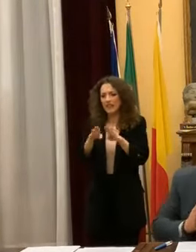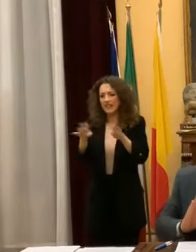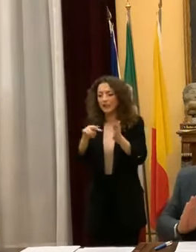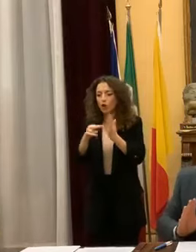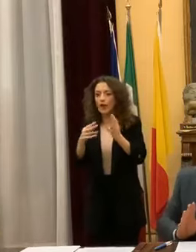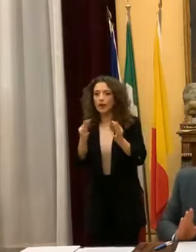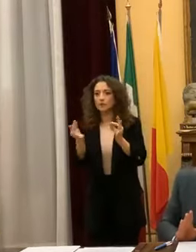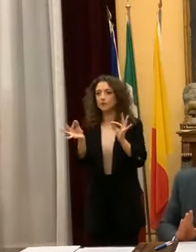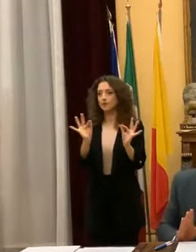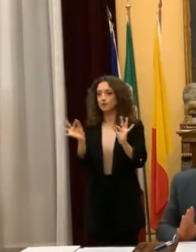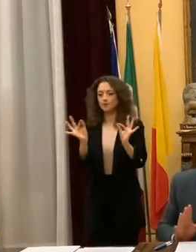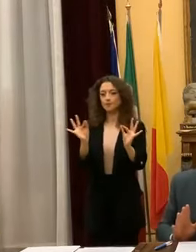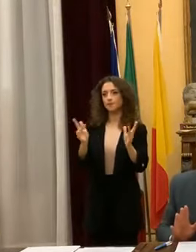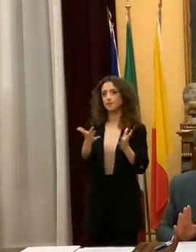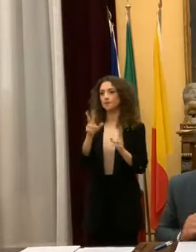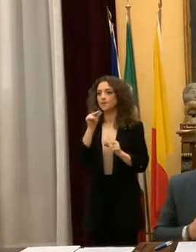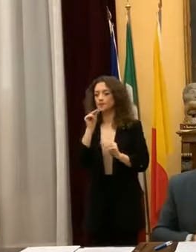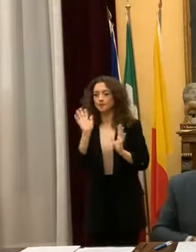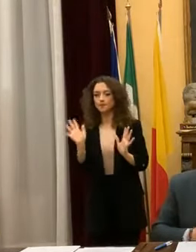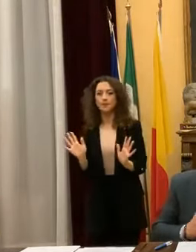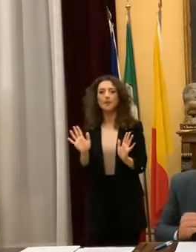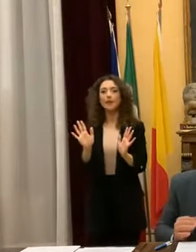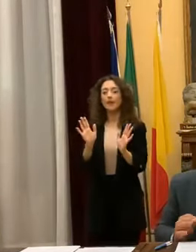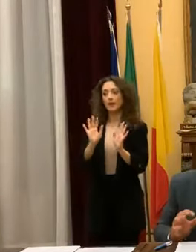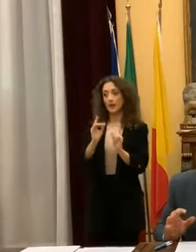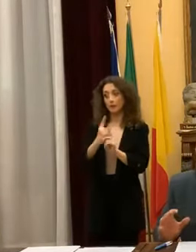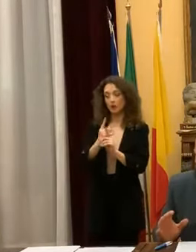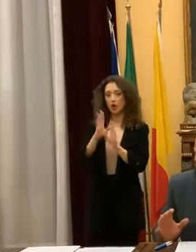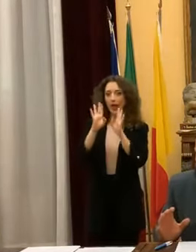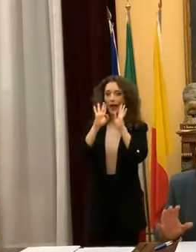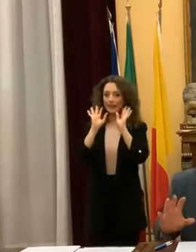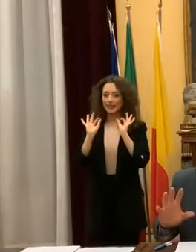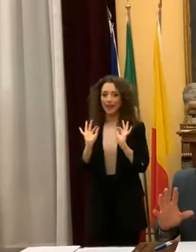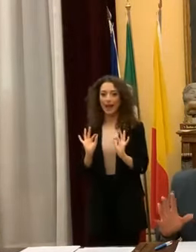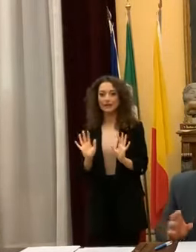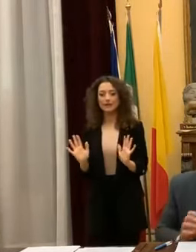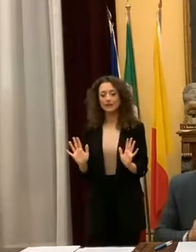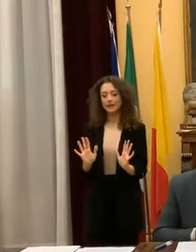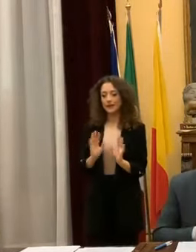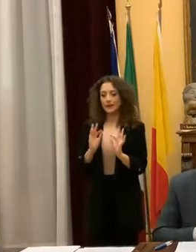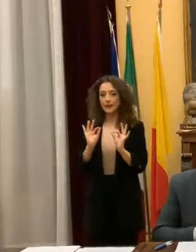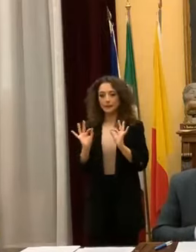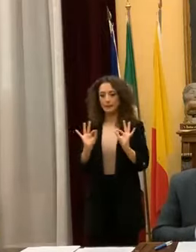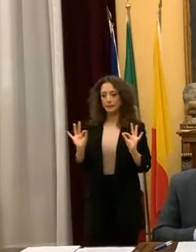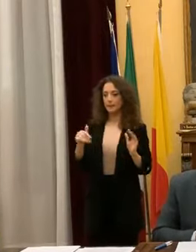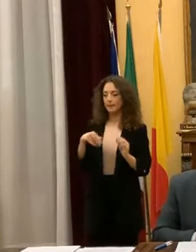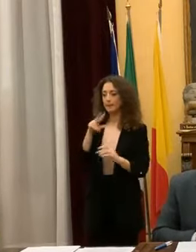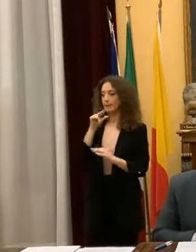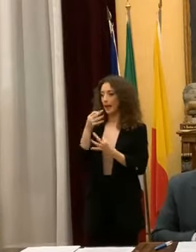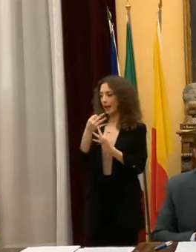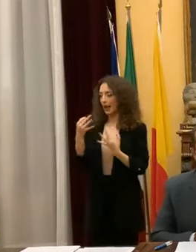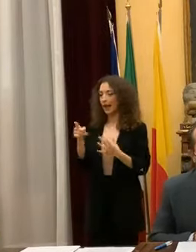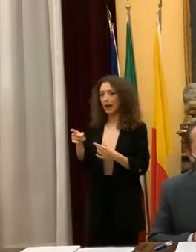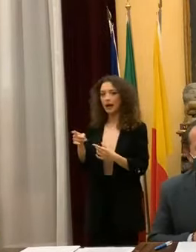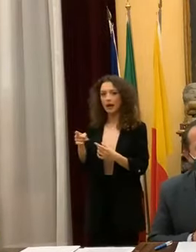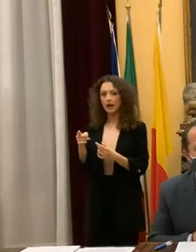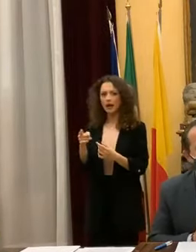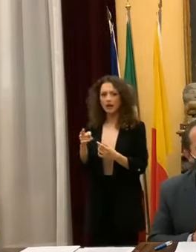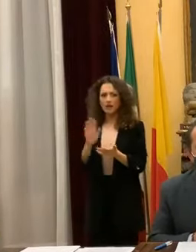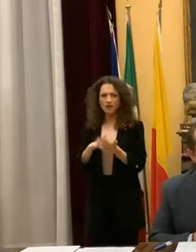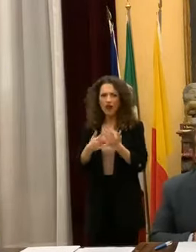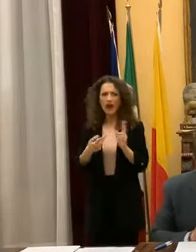tavoli blasonati, dove bisogna anche stare attenti a come si avvenire con la pezza in mano, i quali a quei